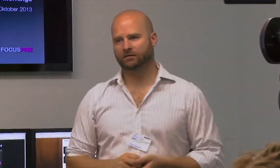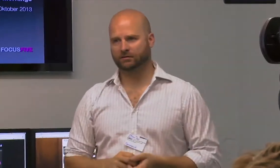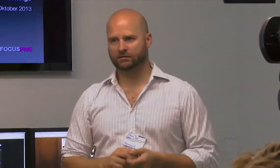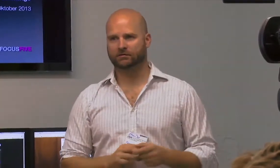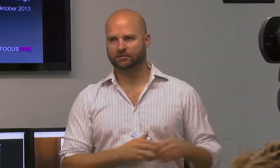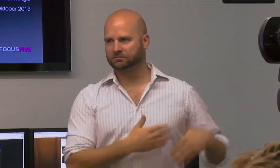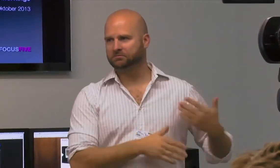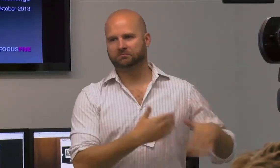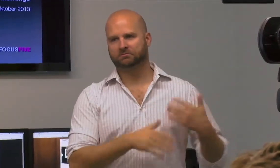verschlafen.